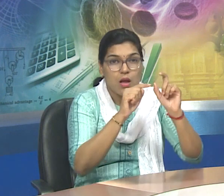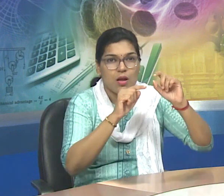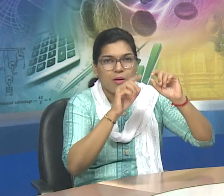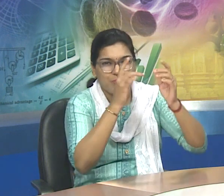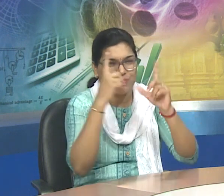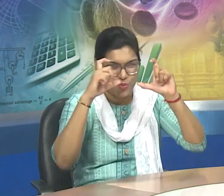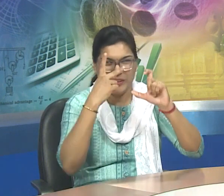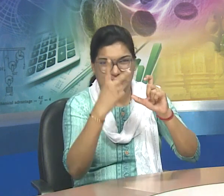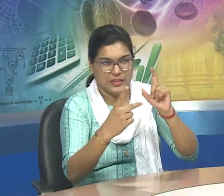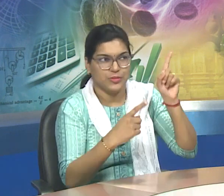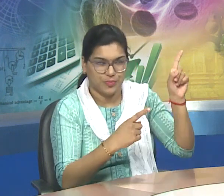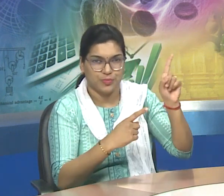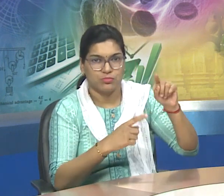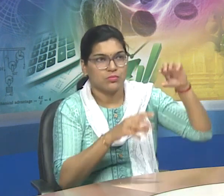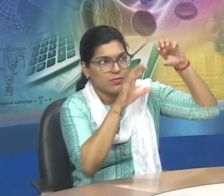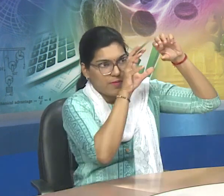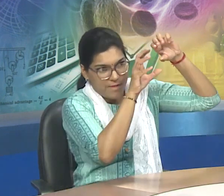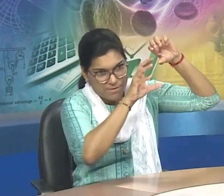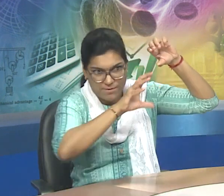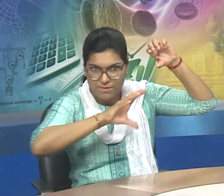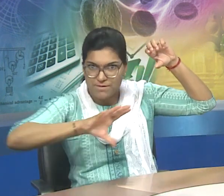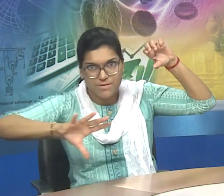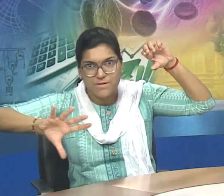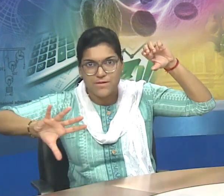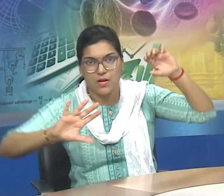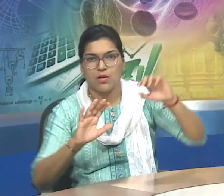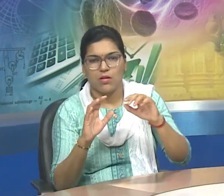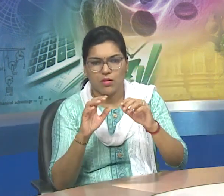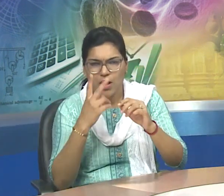हैं, जैसे कि आप साथ में पिक्चर में नीचे देख सकते हैं।